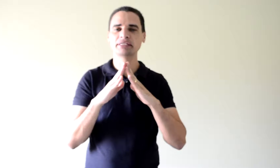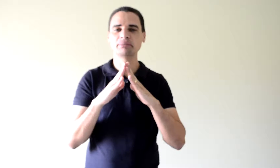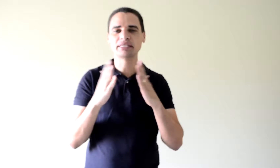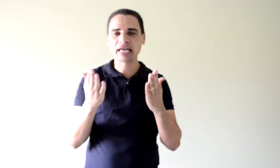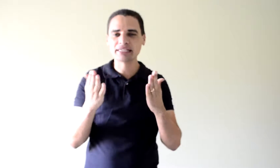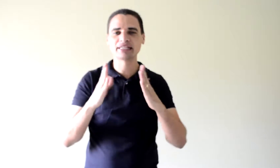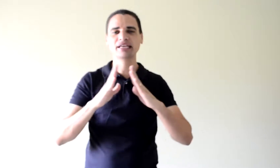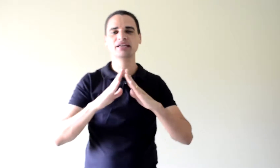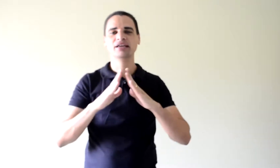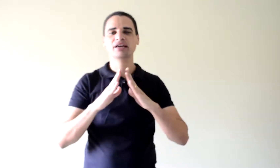simples casa, né?